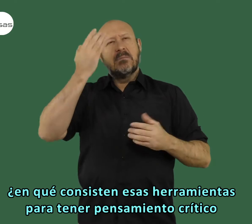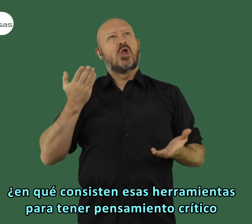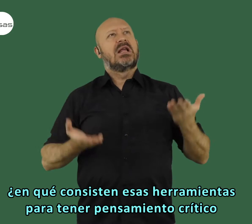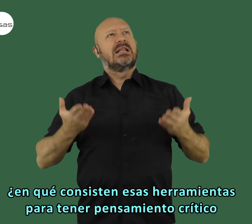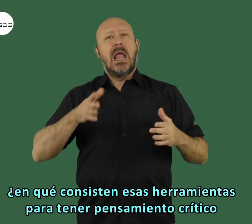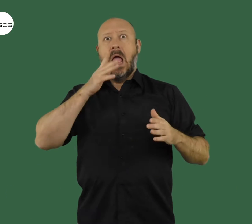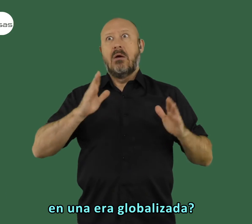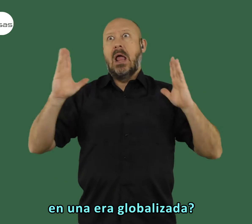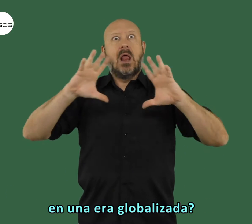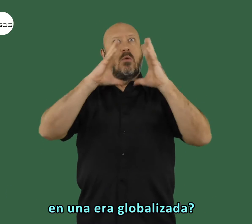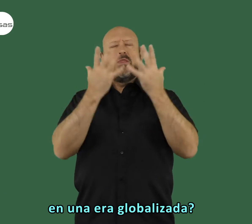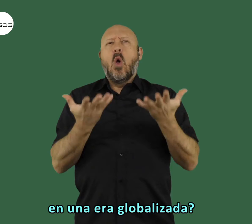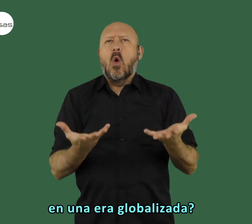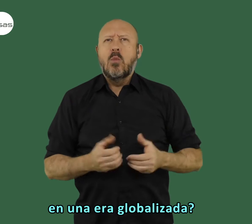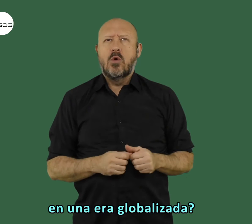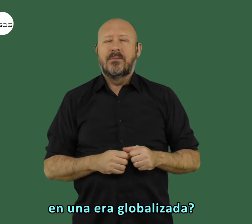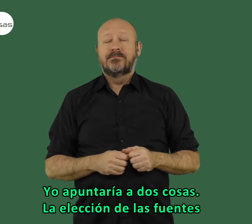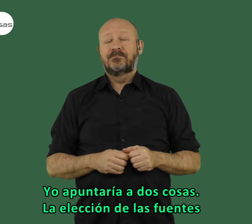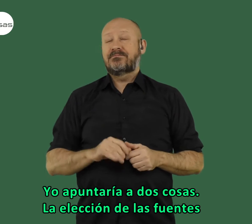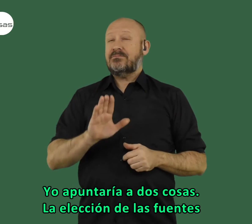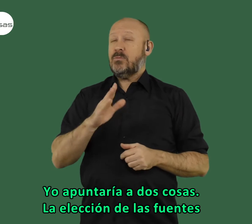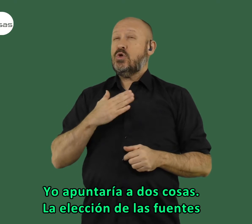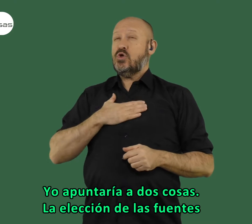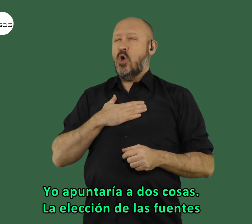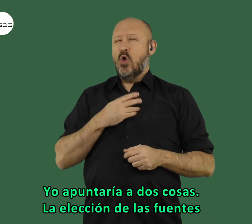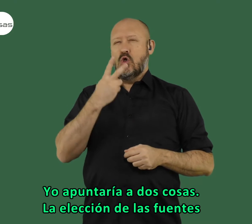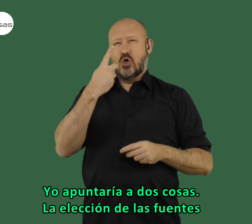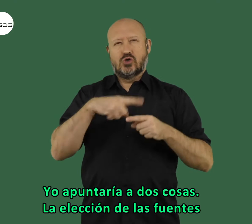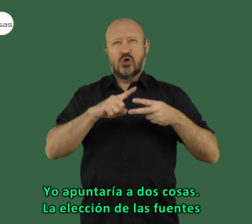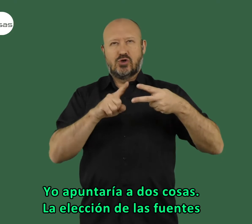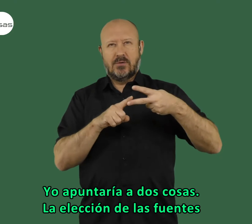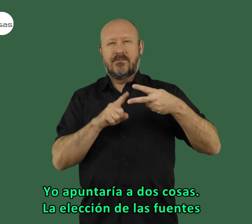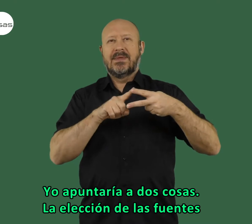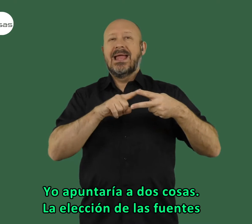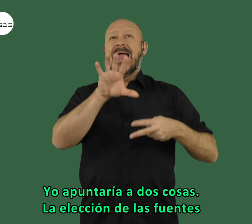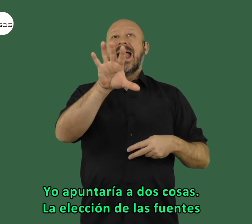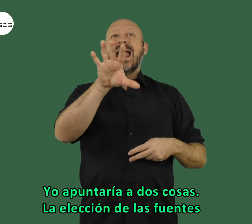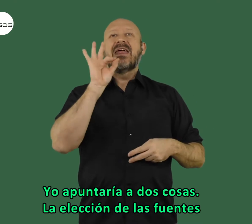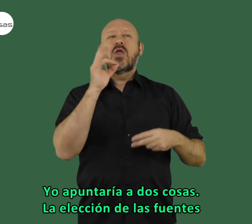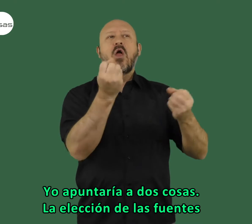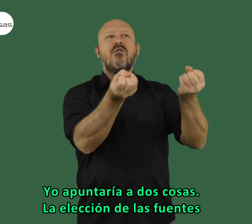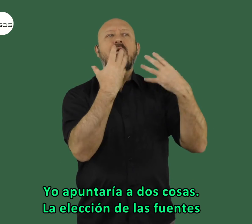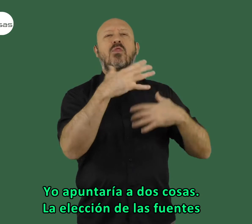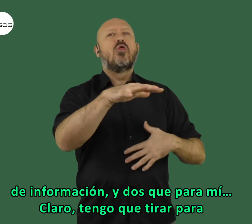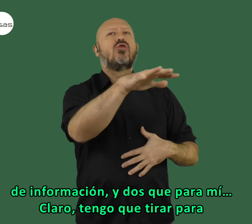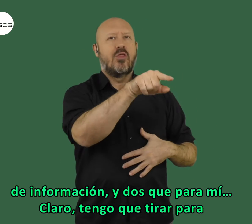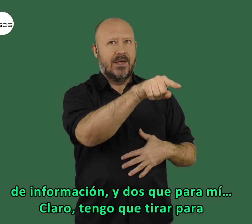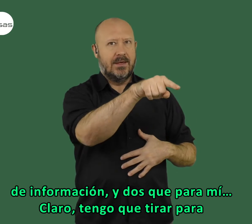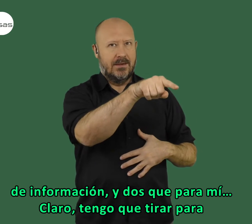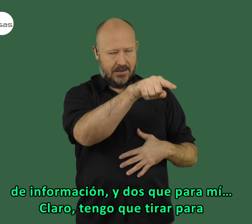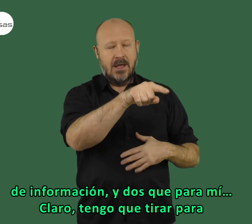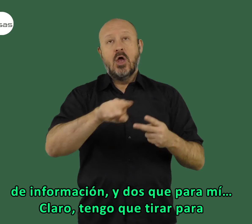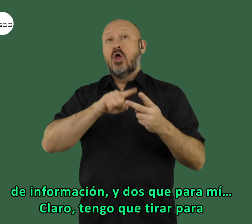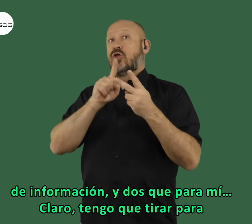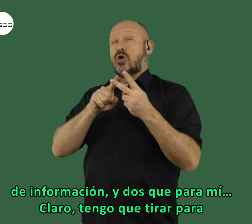un pensamiento crítico en una era globalizada? Yo apuntaría a dos cosas. La elección de las fuentes de información.